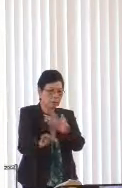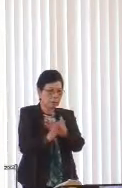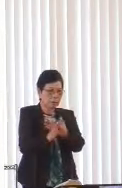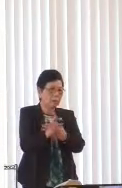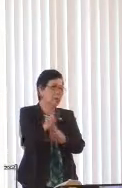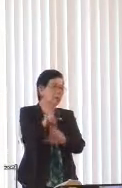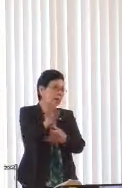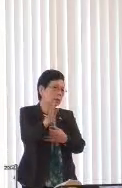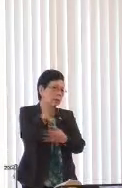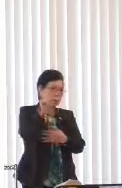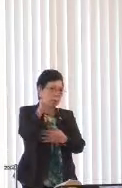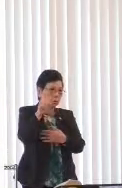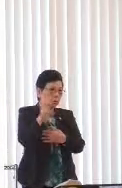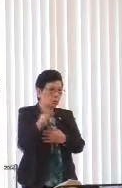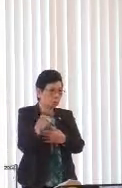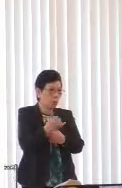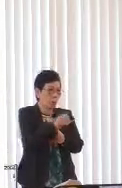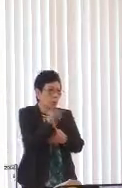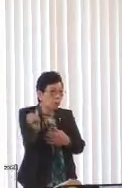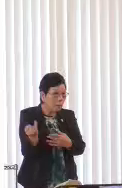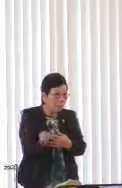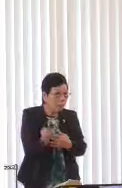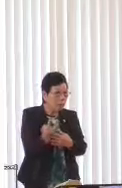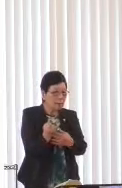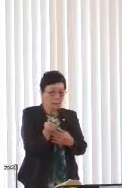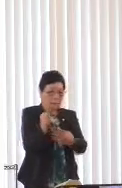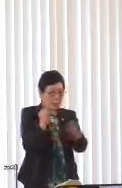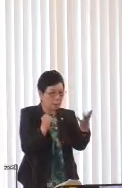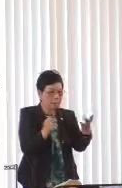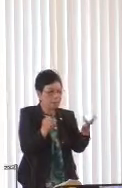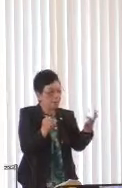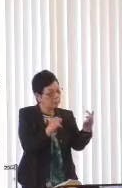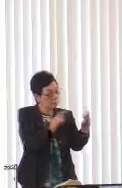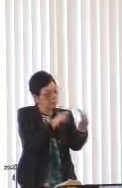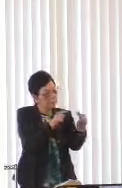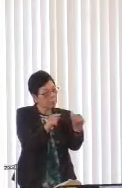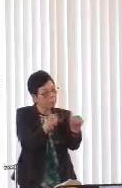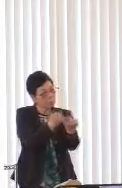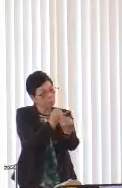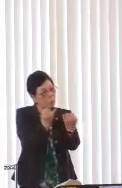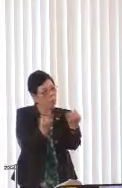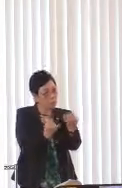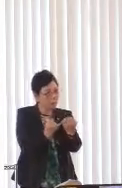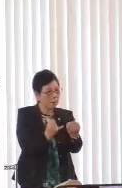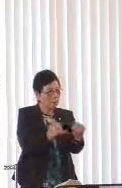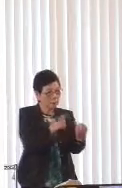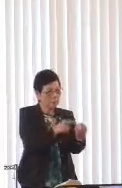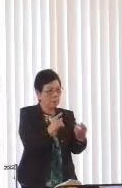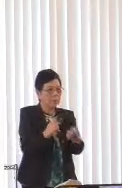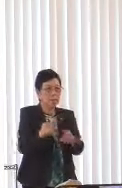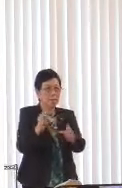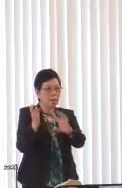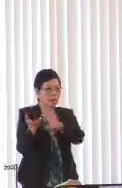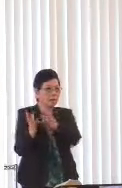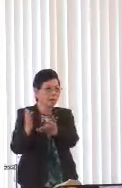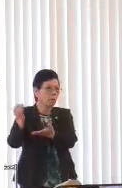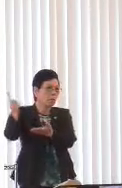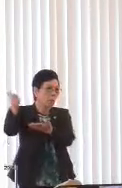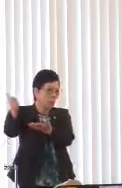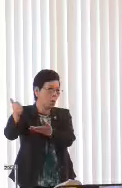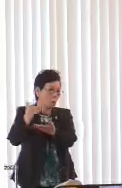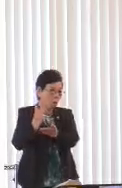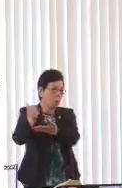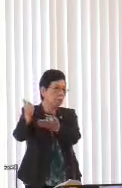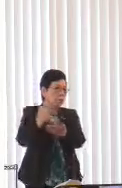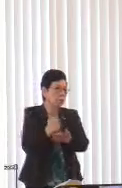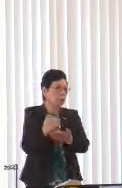10人の乙女がそれぞれの灯火を持って花婿を迎えに出ていく。そのうちの5人は